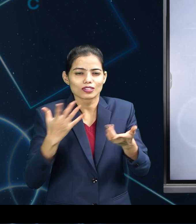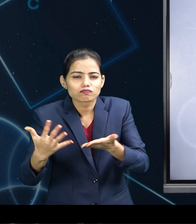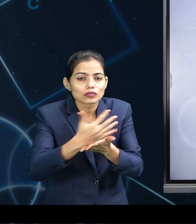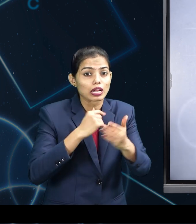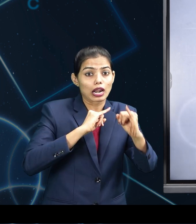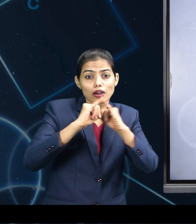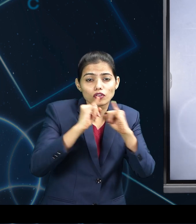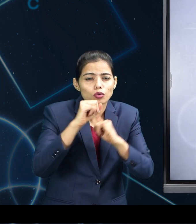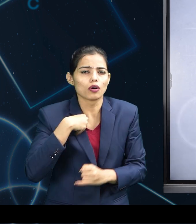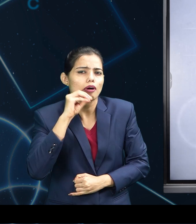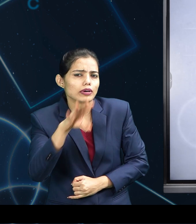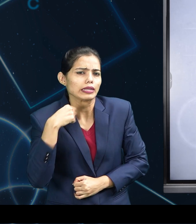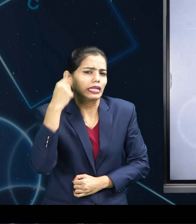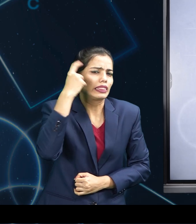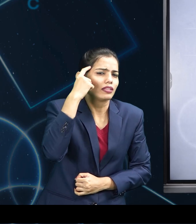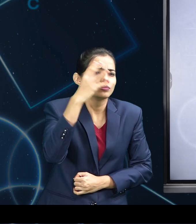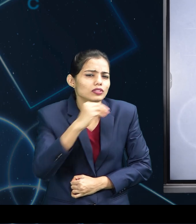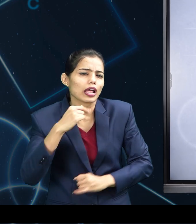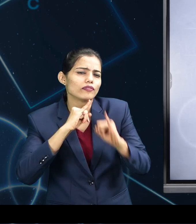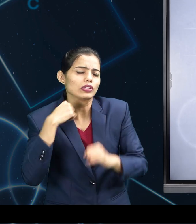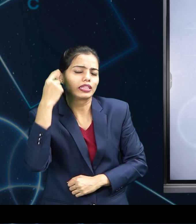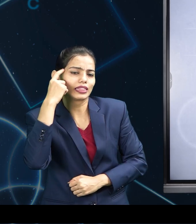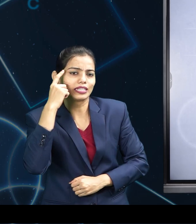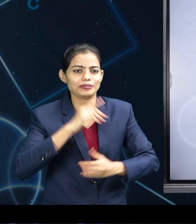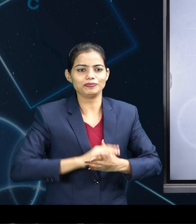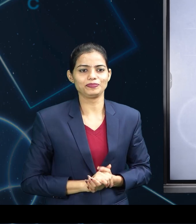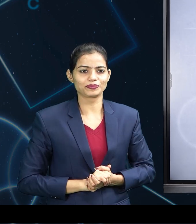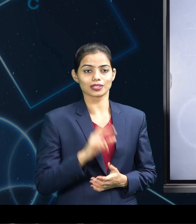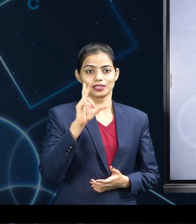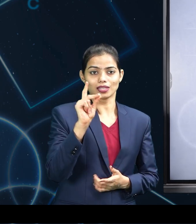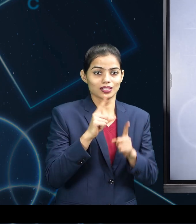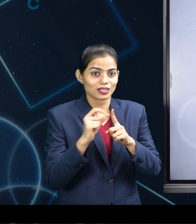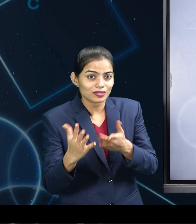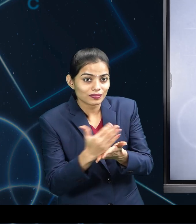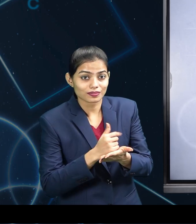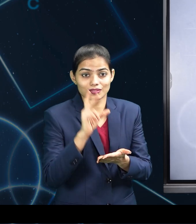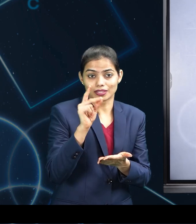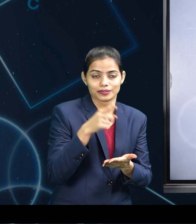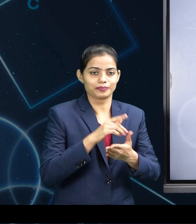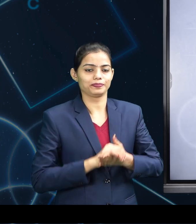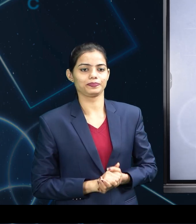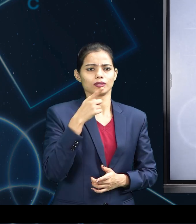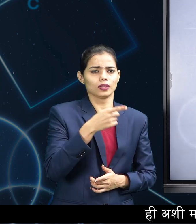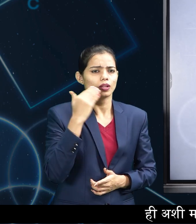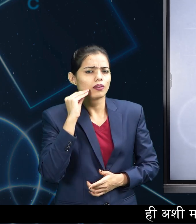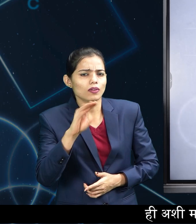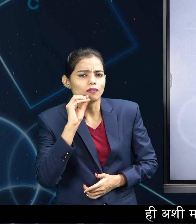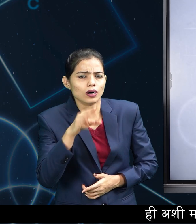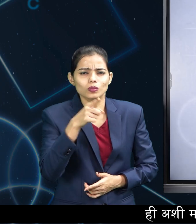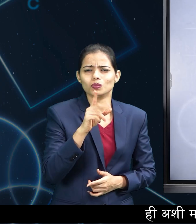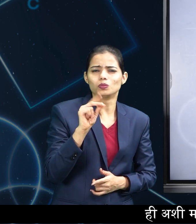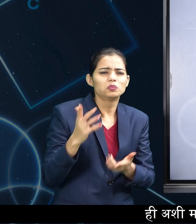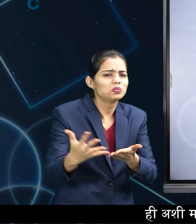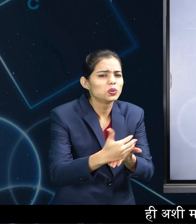उदाहरणार्थ, सर्वेक्षण, मुलाखती, मतदान, प्रश्नावली. दुय्यम माहिती ही अशी